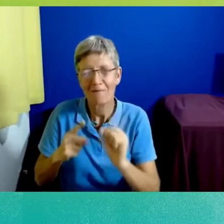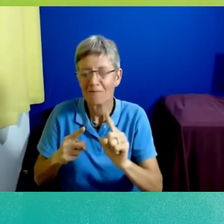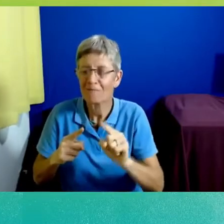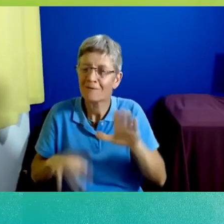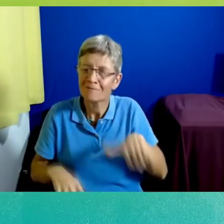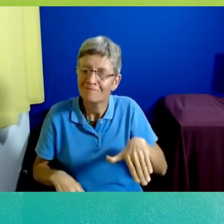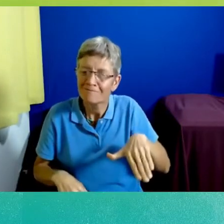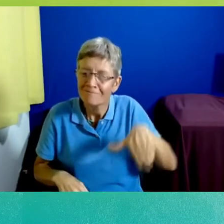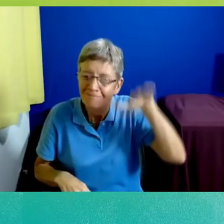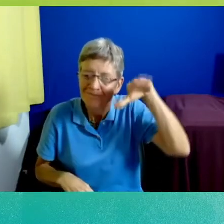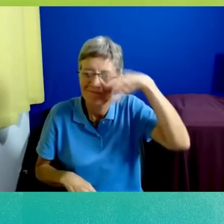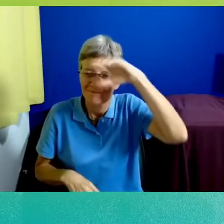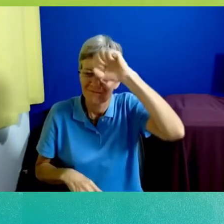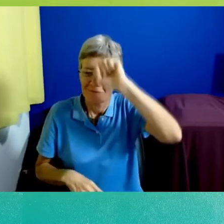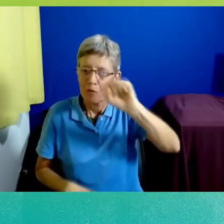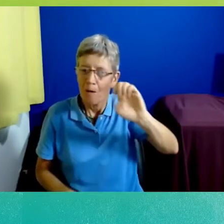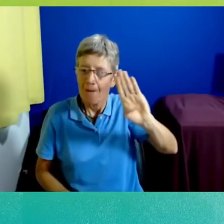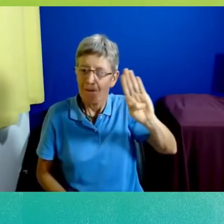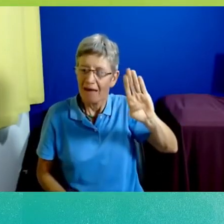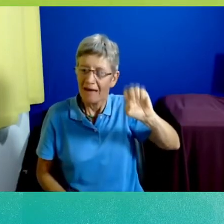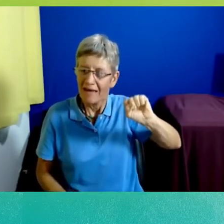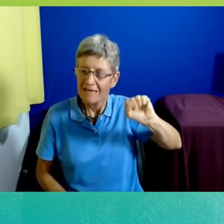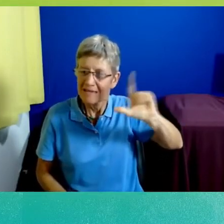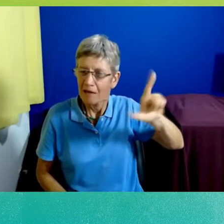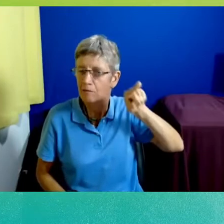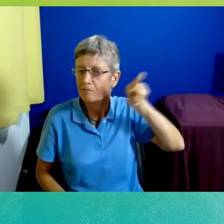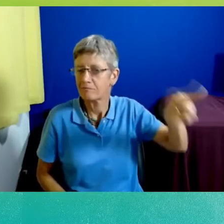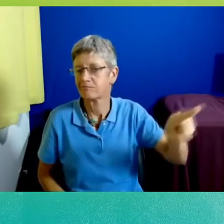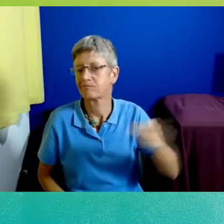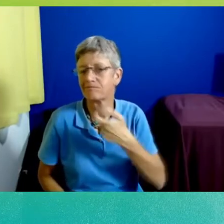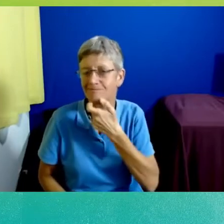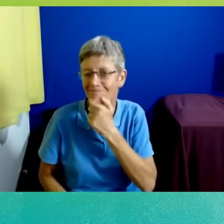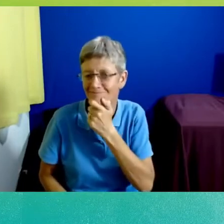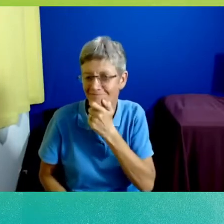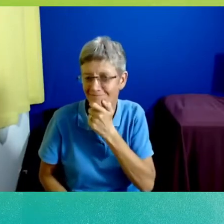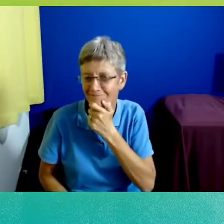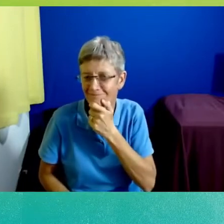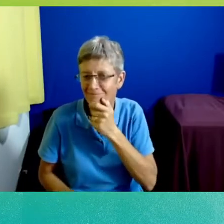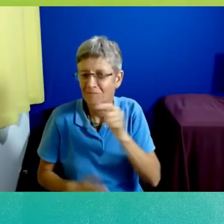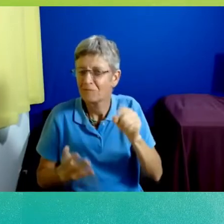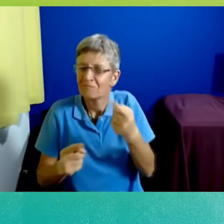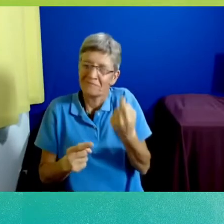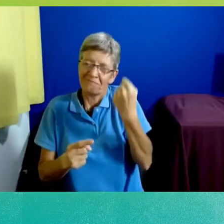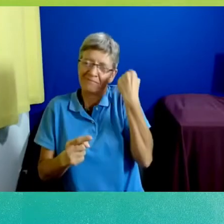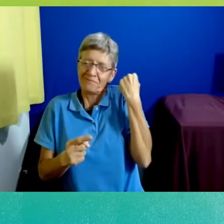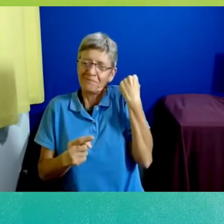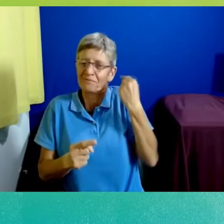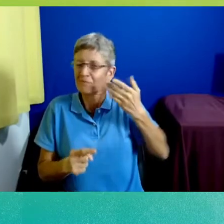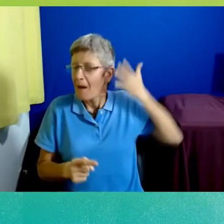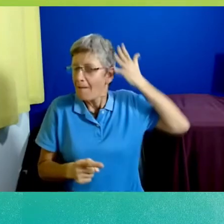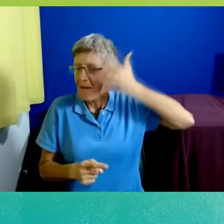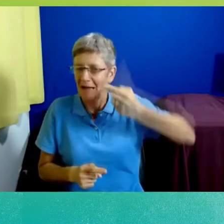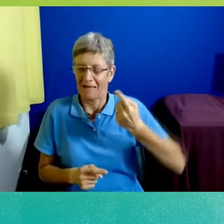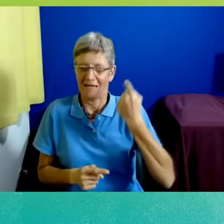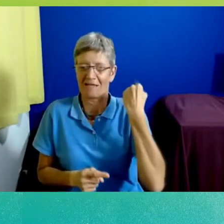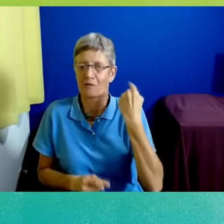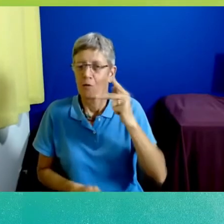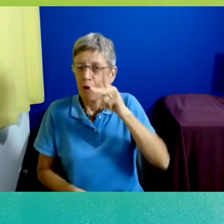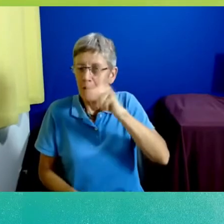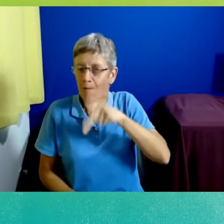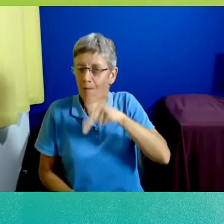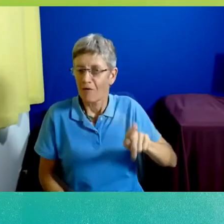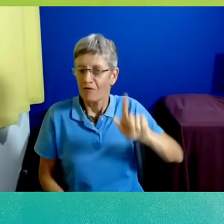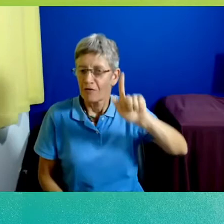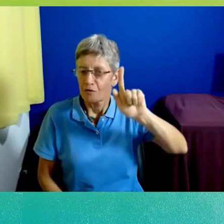Eu também, na Libras, eu não sou fluente porque eu aprendi a Libras inglesa há